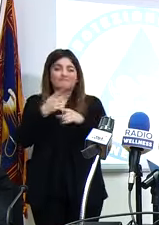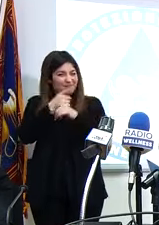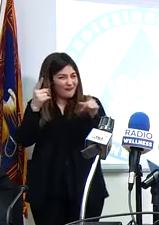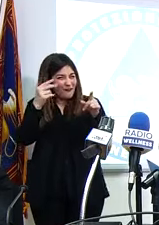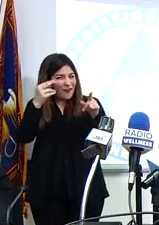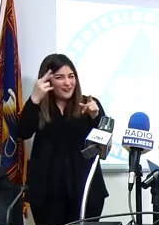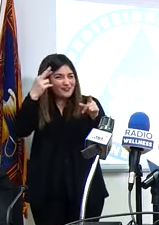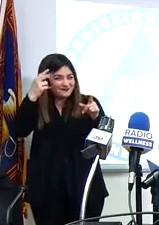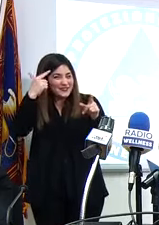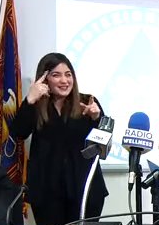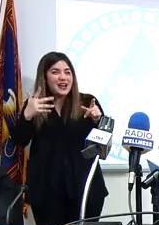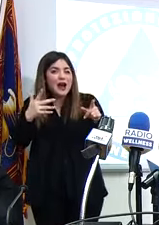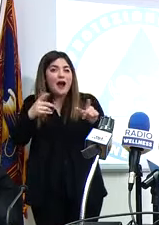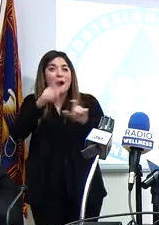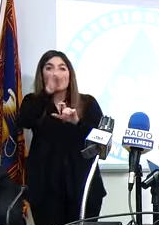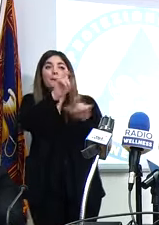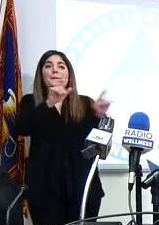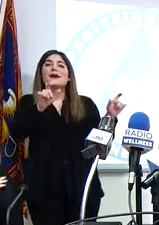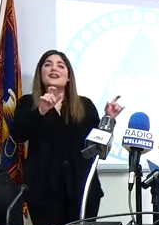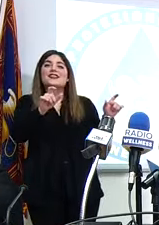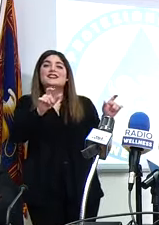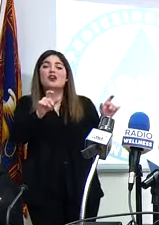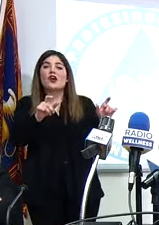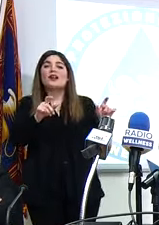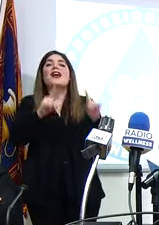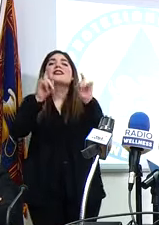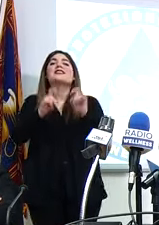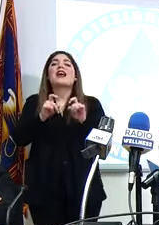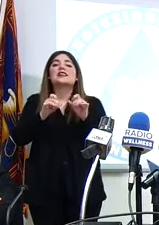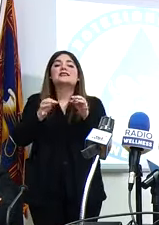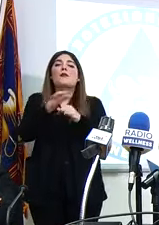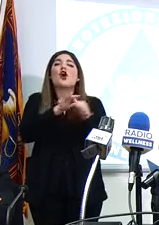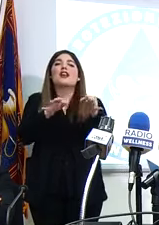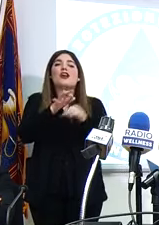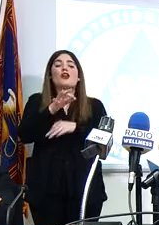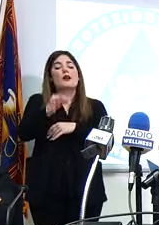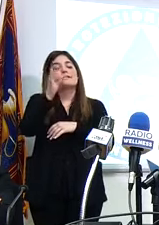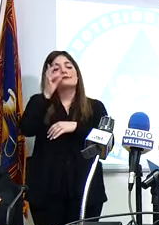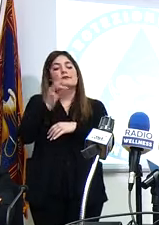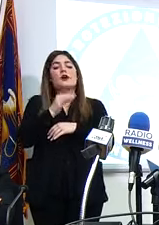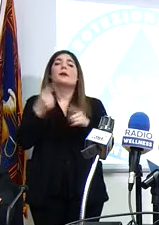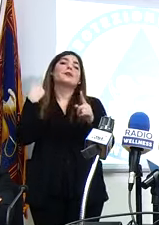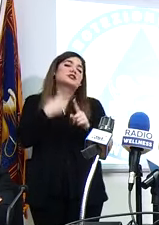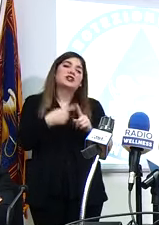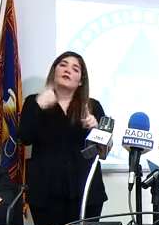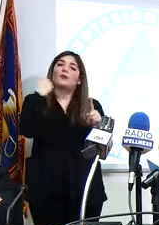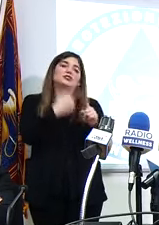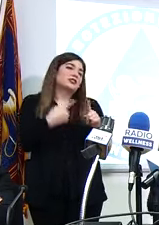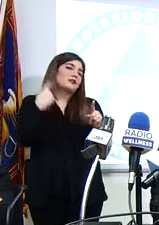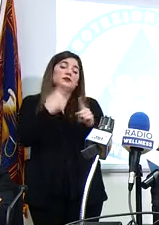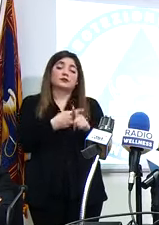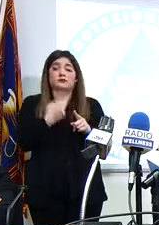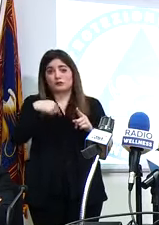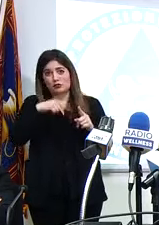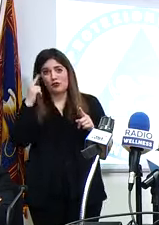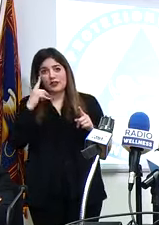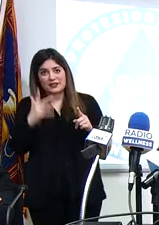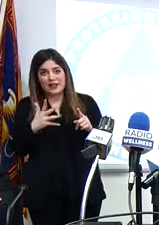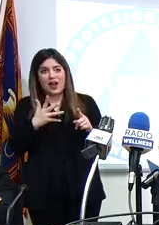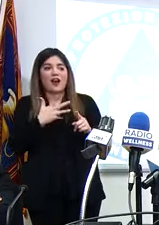hanno sempre positivo al test molecolare? Vabbè, quelli sappiamo che sono falsi positivi dopo 32 cicli